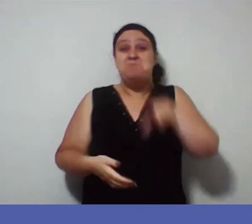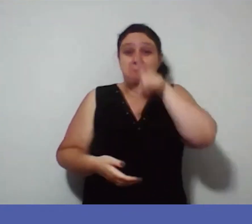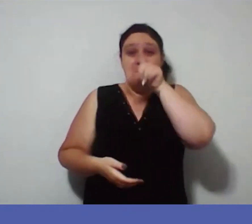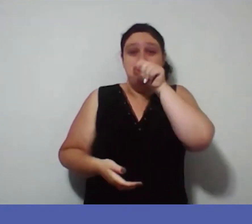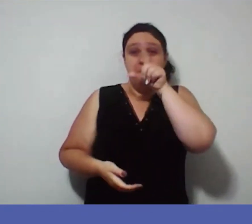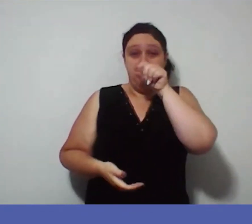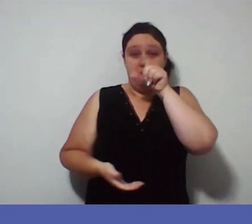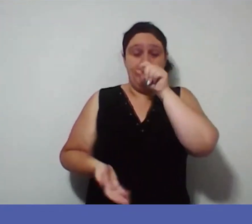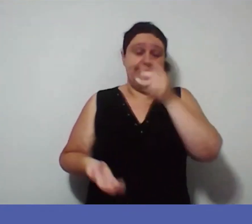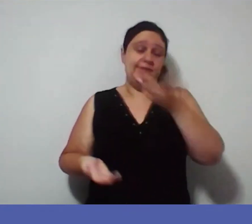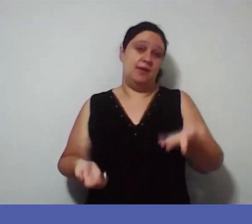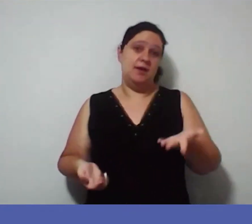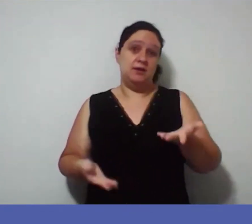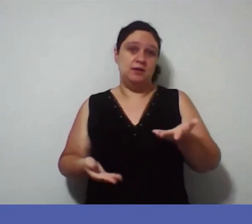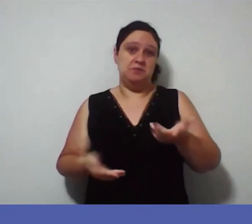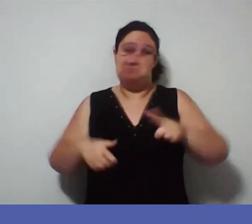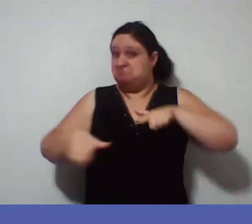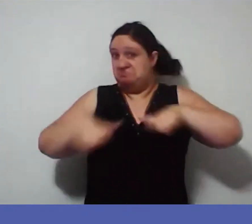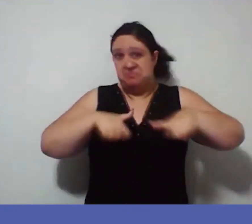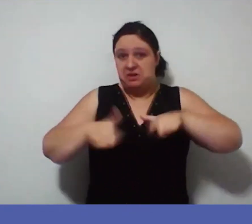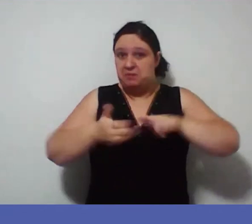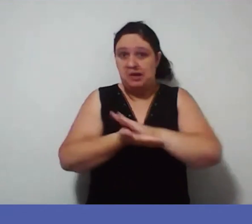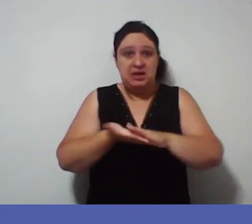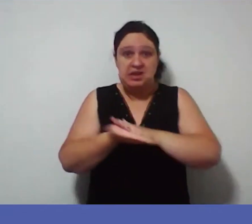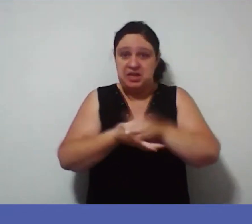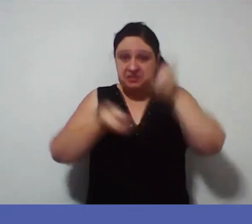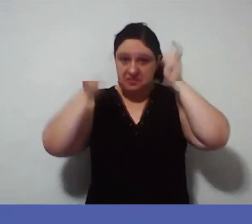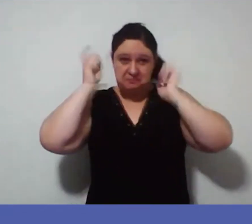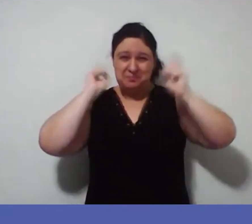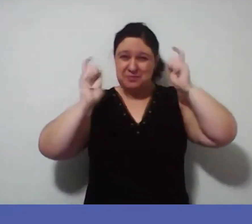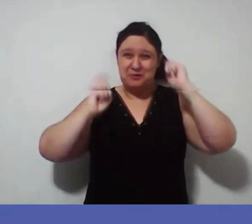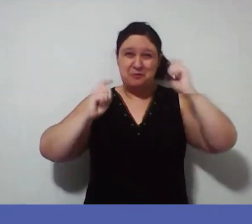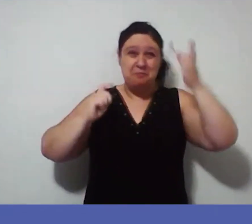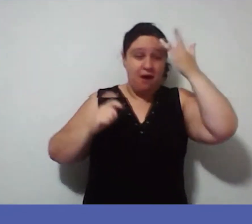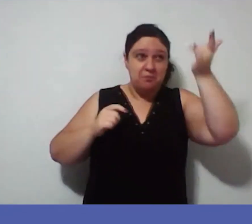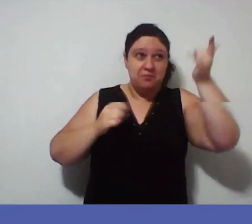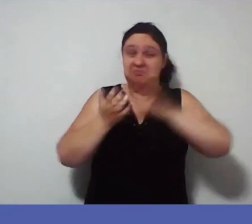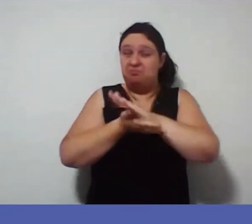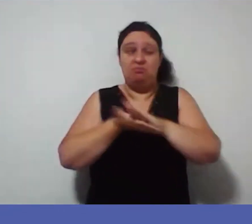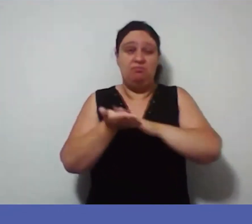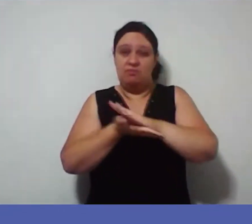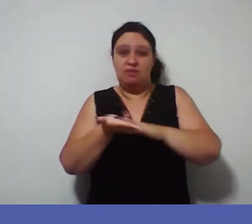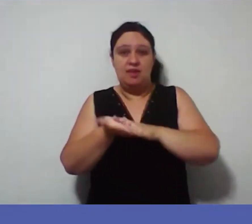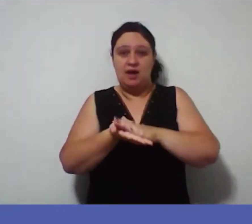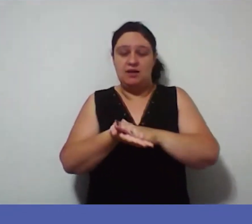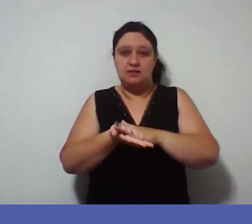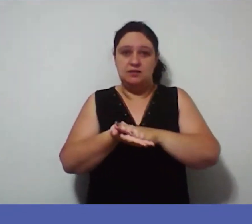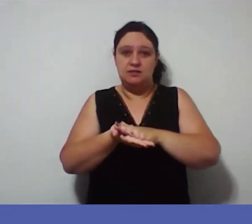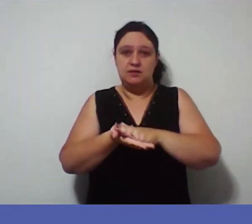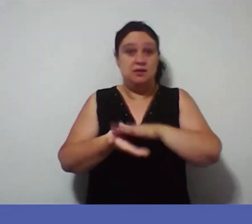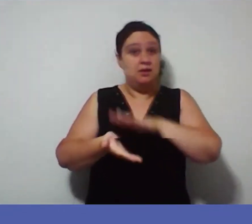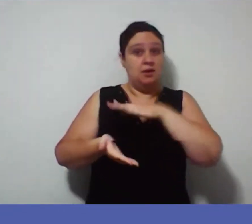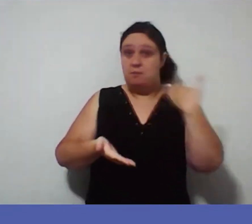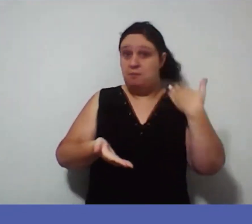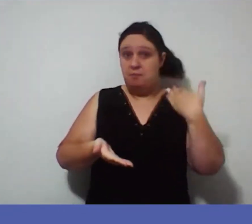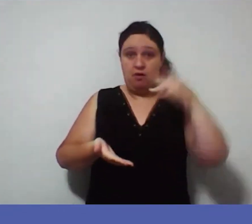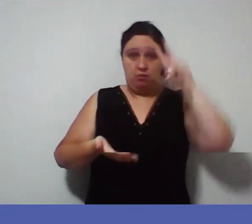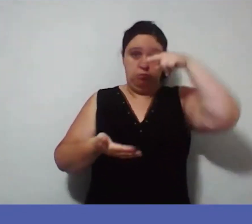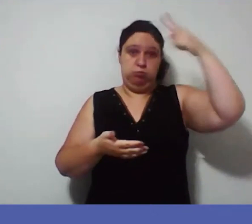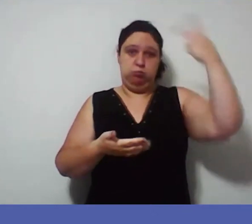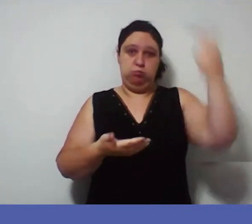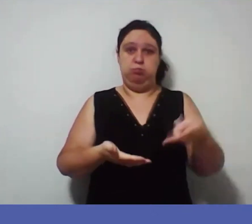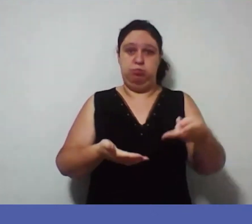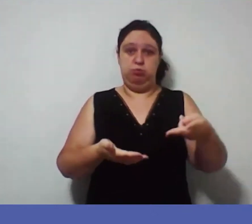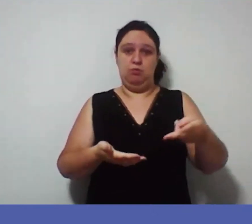que não trabalha, não se preocupa com o dia de amanhã, o Senhor não deixa um pardal cair, morrer, e um cabelo